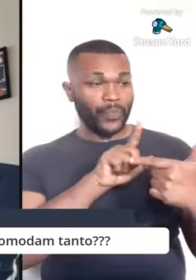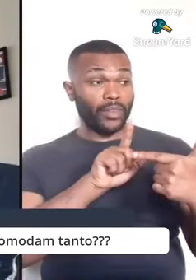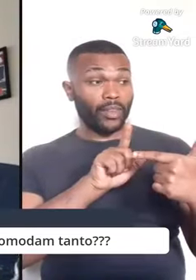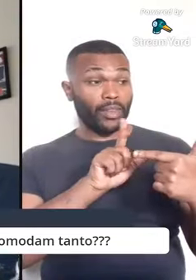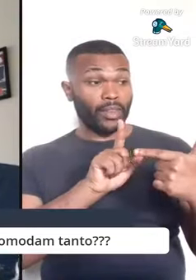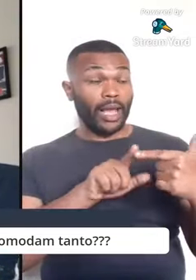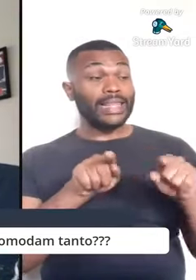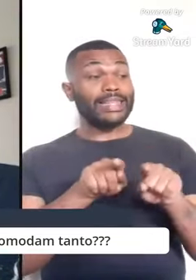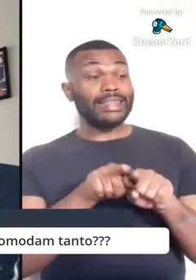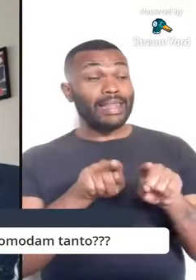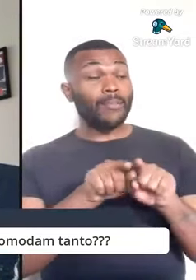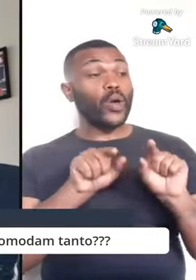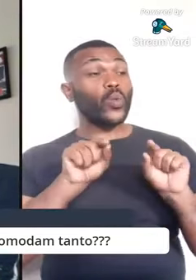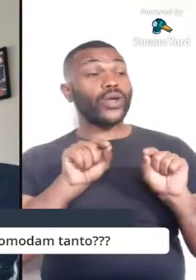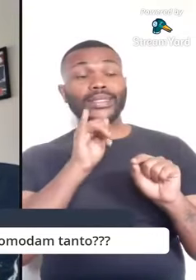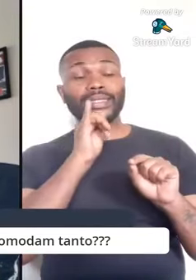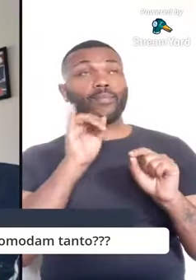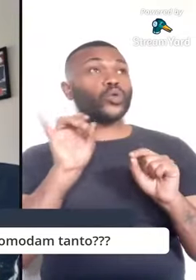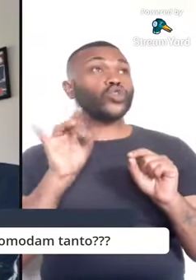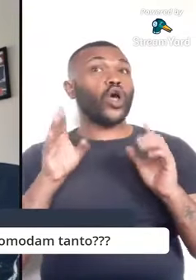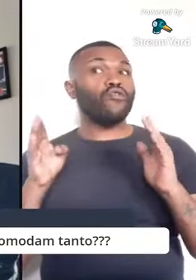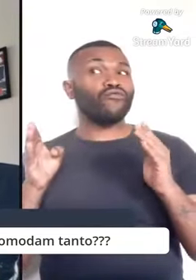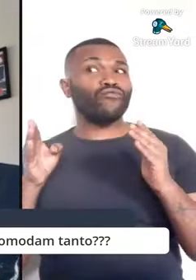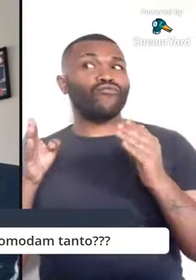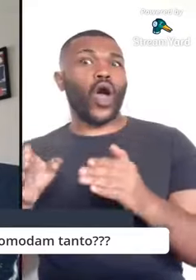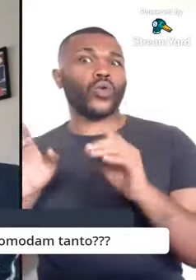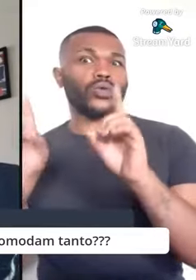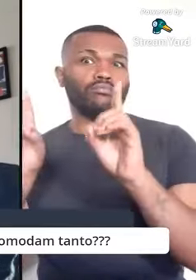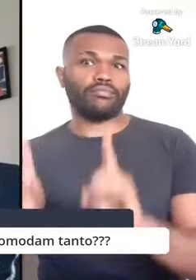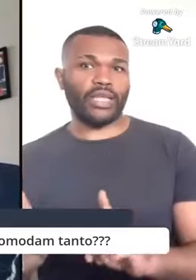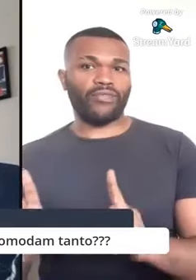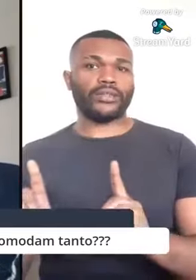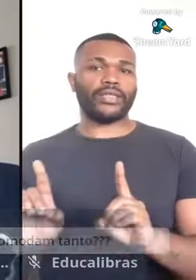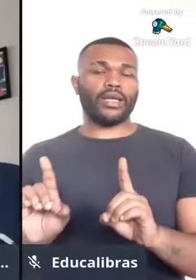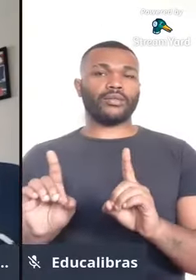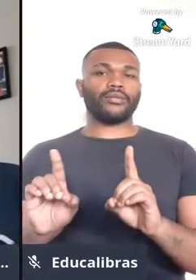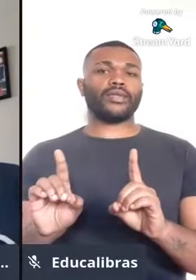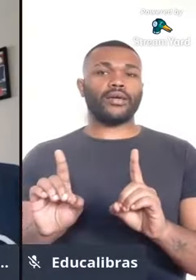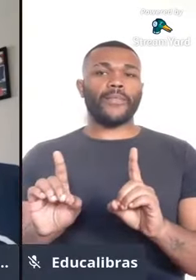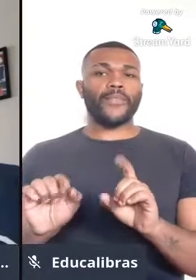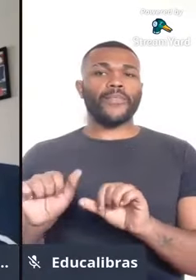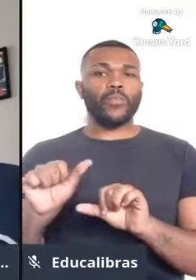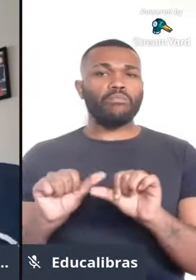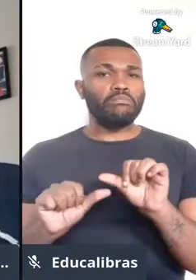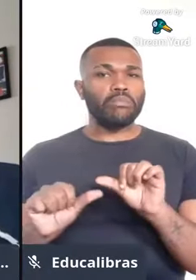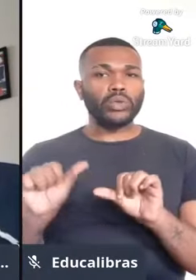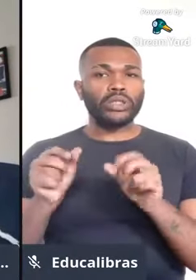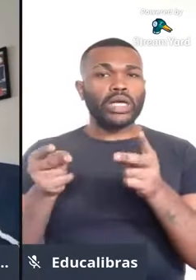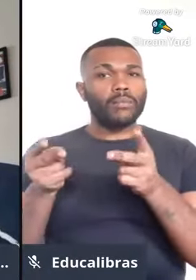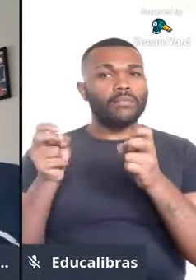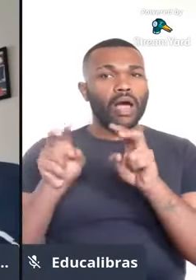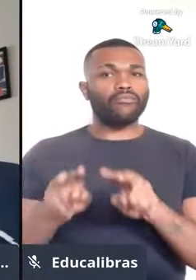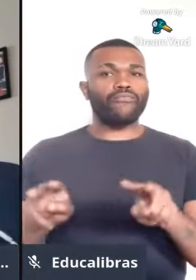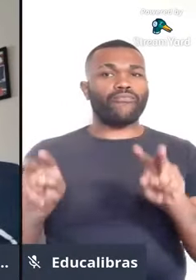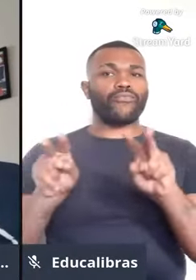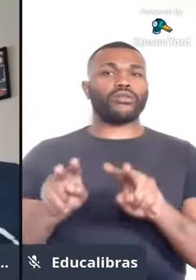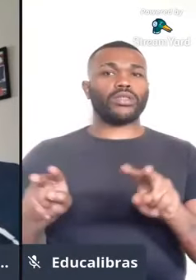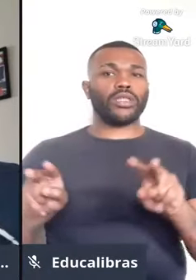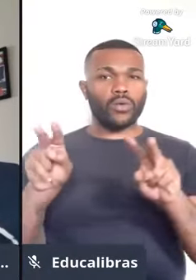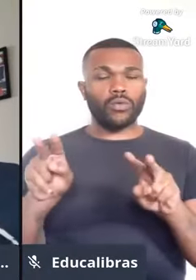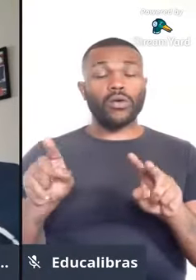Esse foco na deficiência é uma coisa que modifica completamente a observação. A gente briga